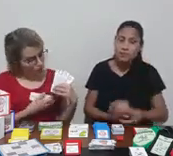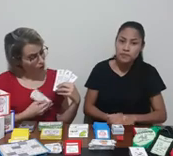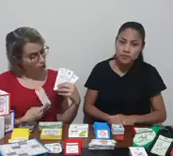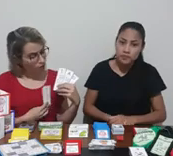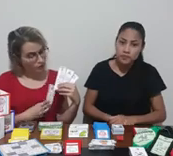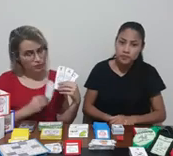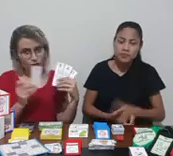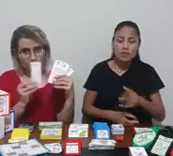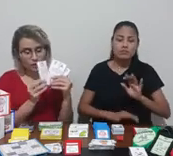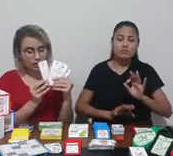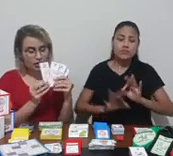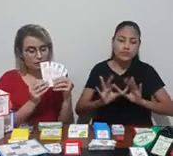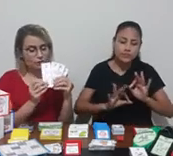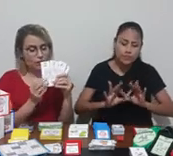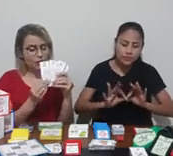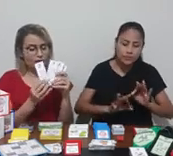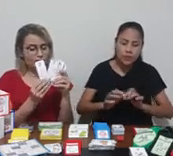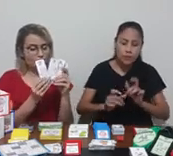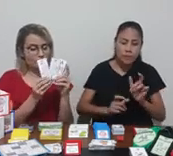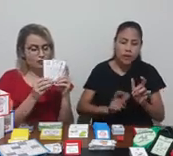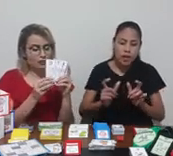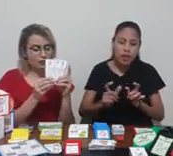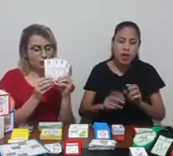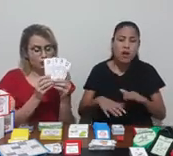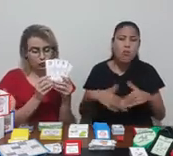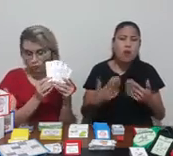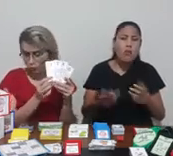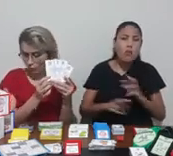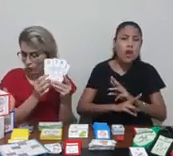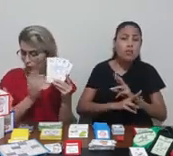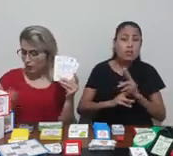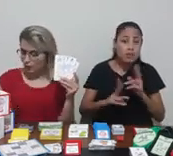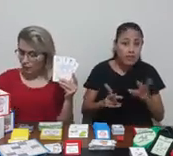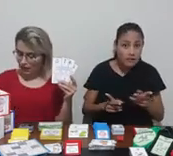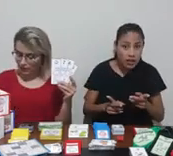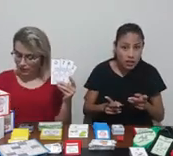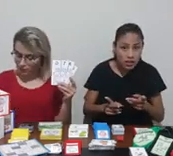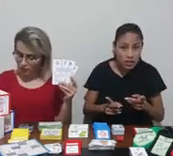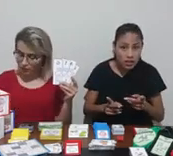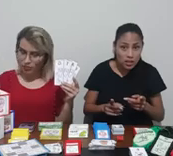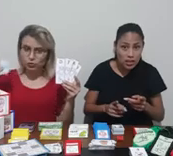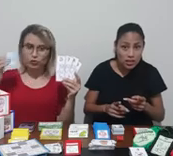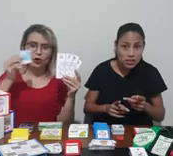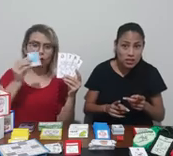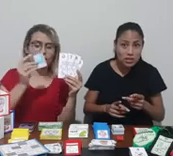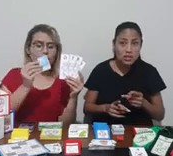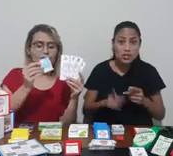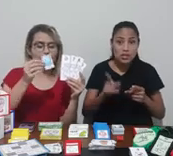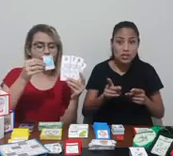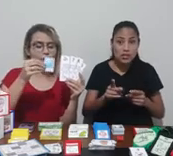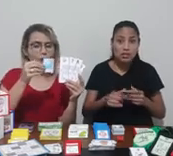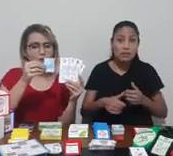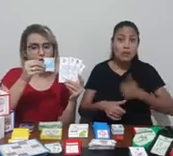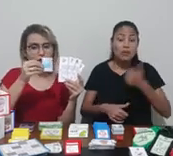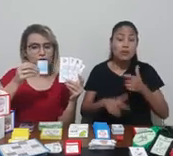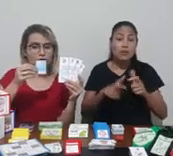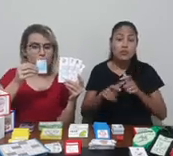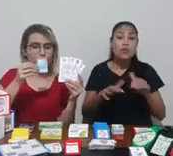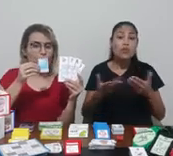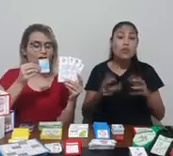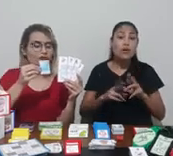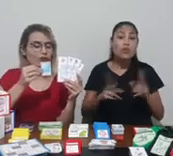conseguiu, organizou as palavras. Qual é a diferença desse jogo para esse primeiro jogo que eu apresentei, né?